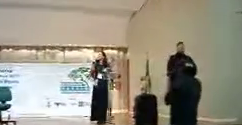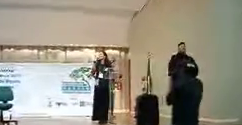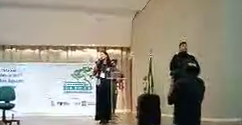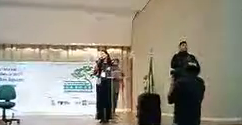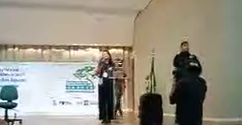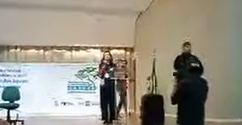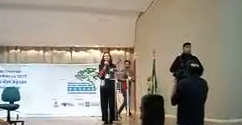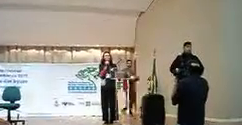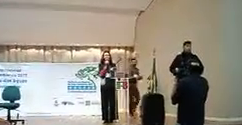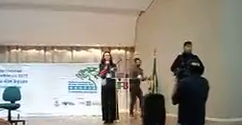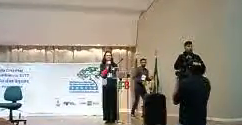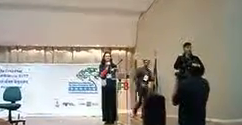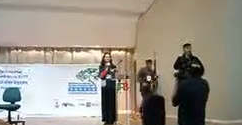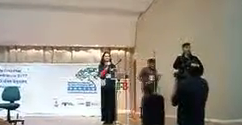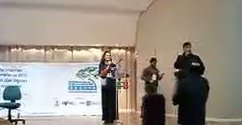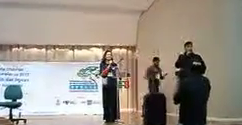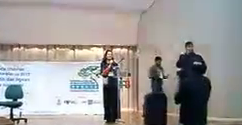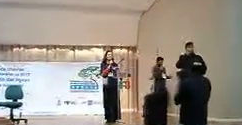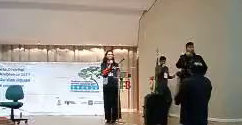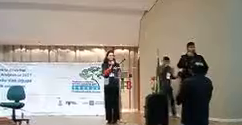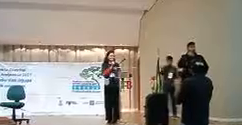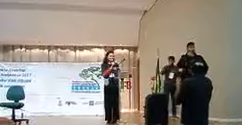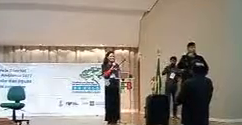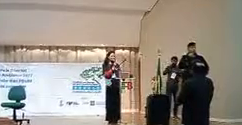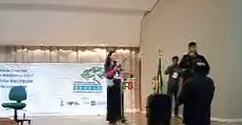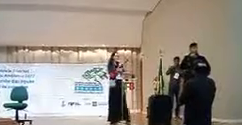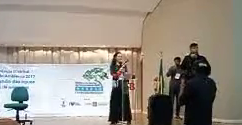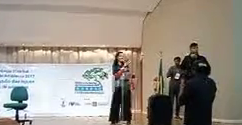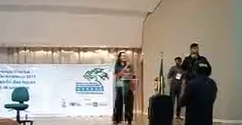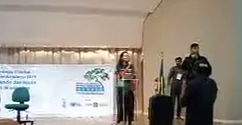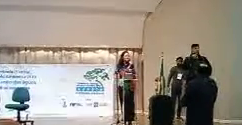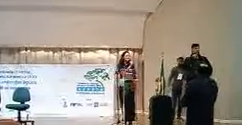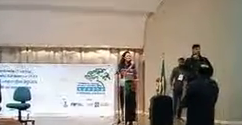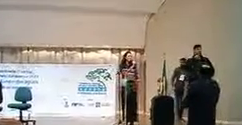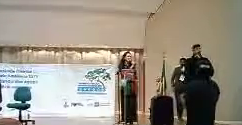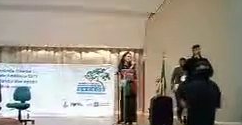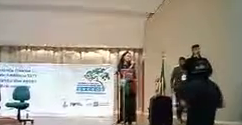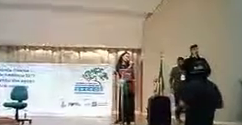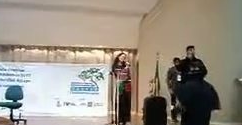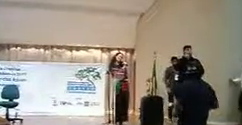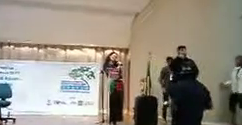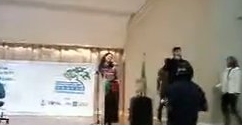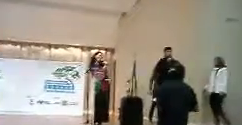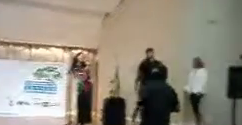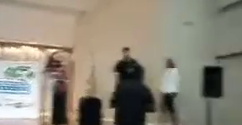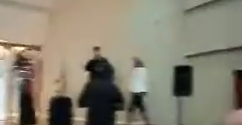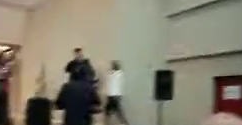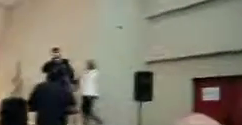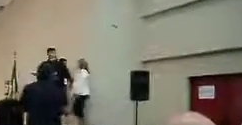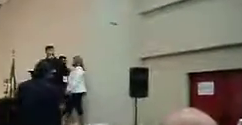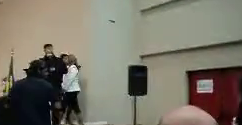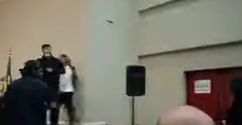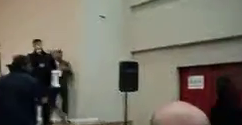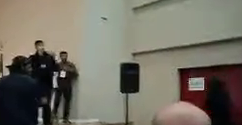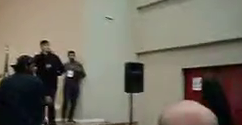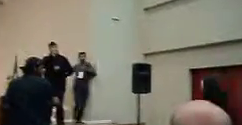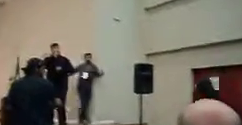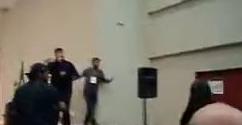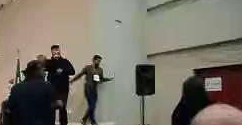Presidente do Instituto Brasília Ambiental, presidente do IBRAM, nossa querida Jane Maria Vilas Boas.